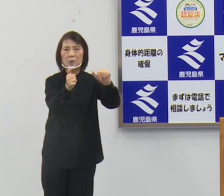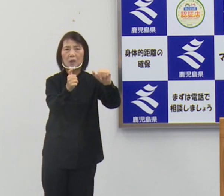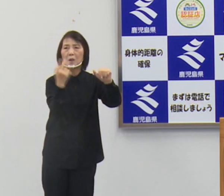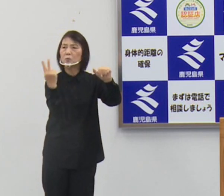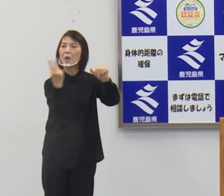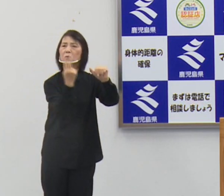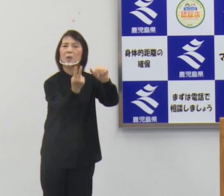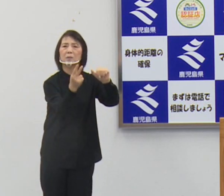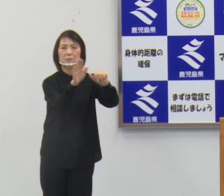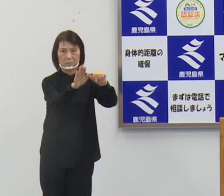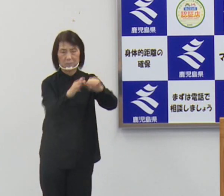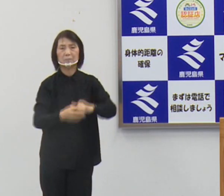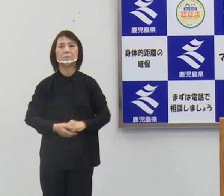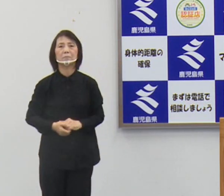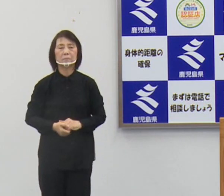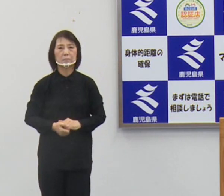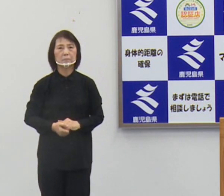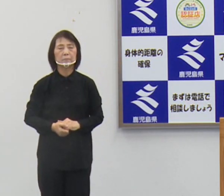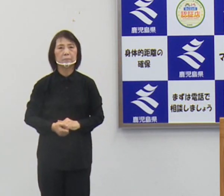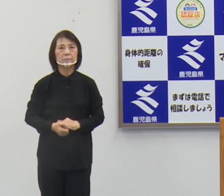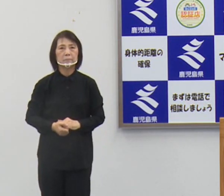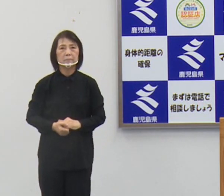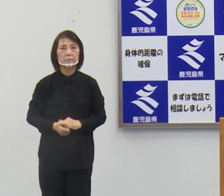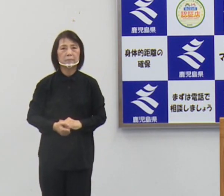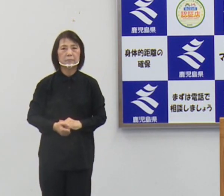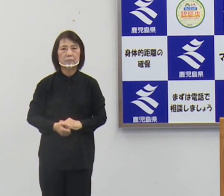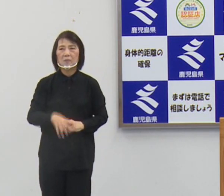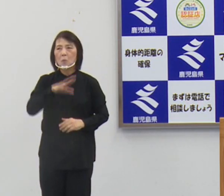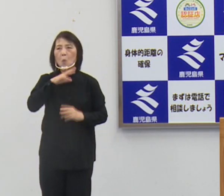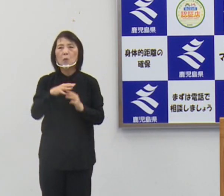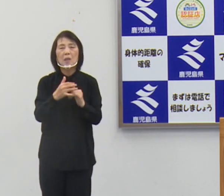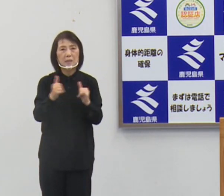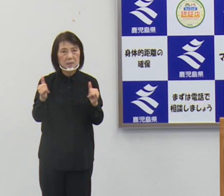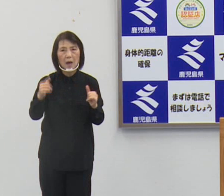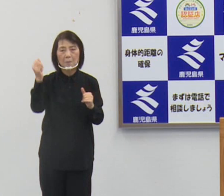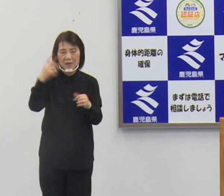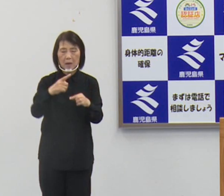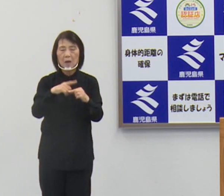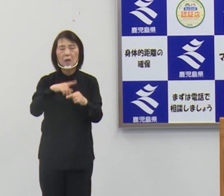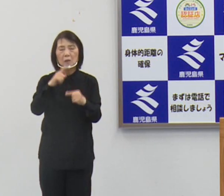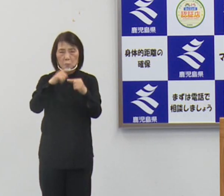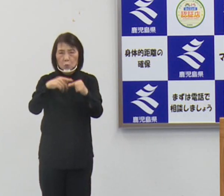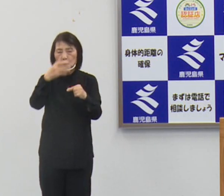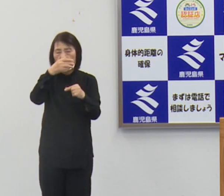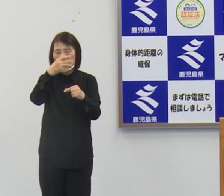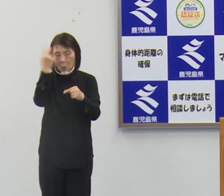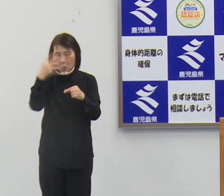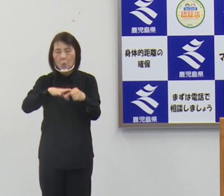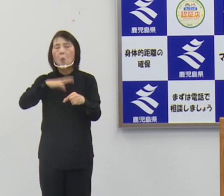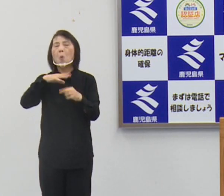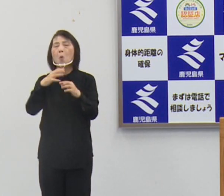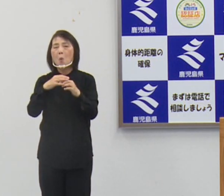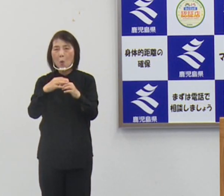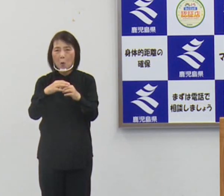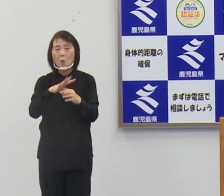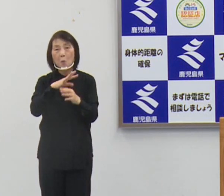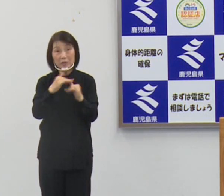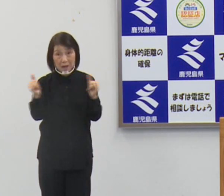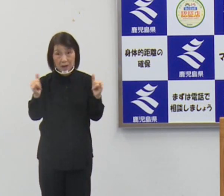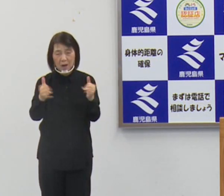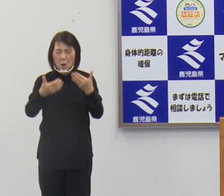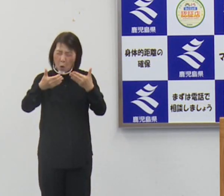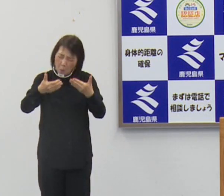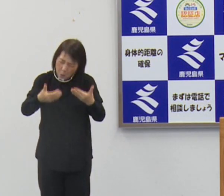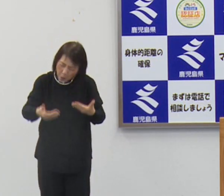ずつということになっておりまして、高齢者および中高年層の重症患者